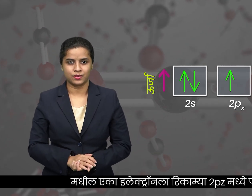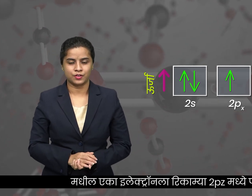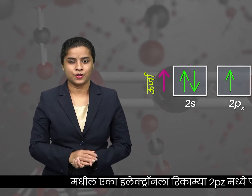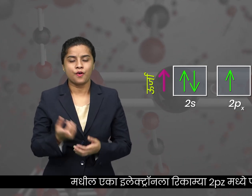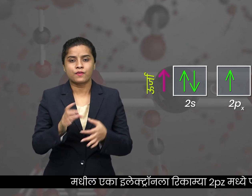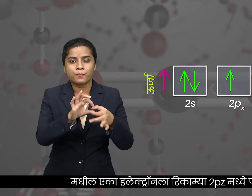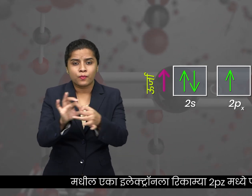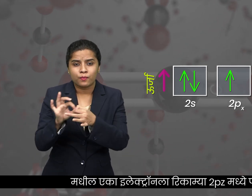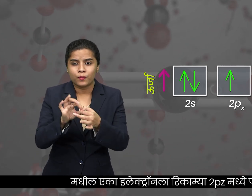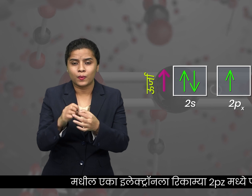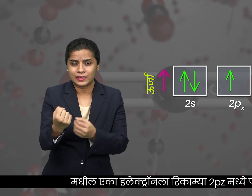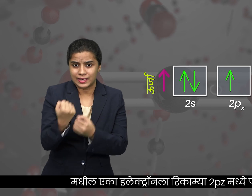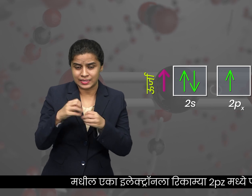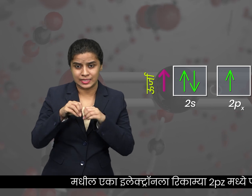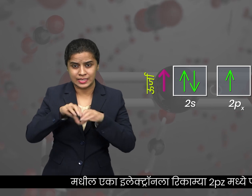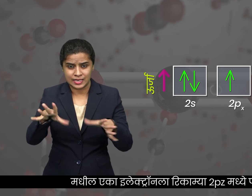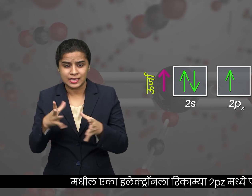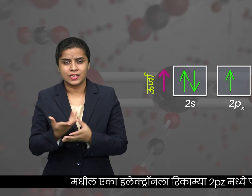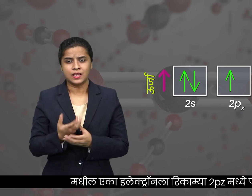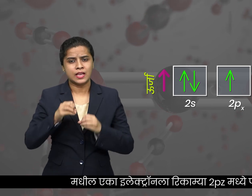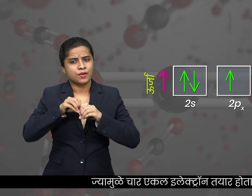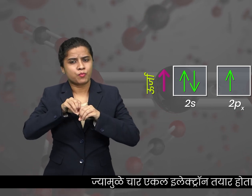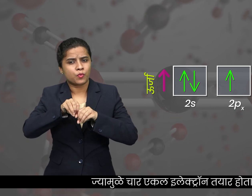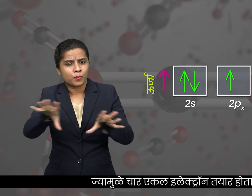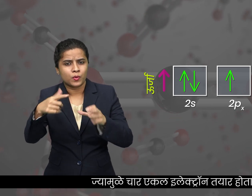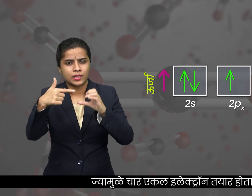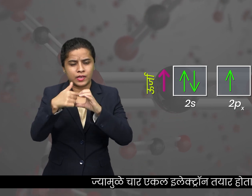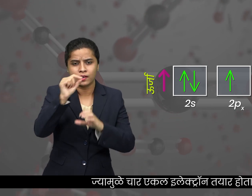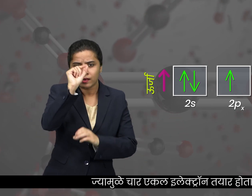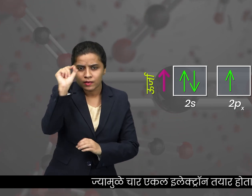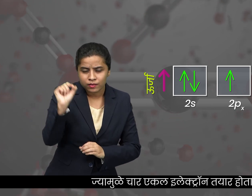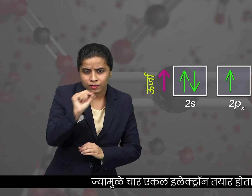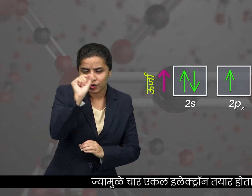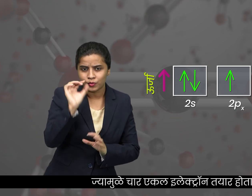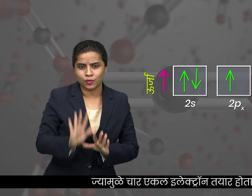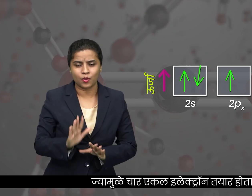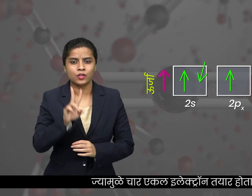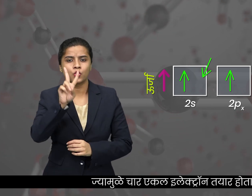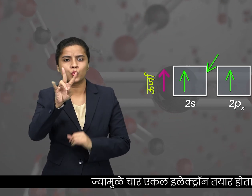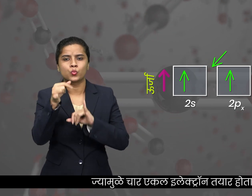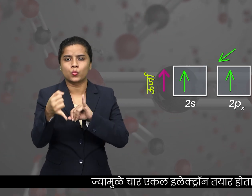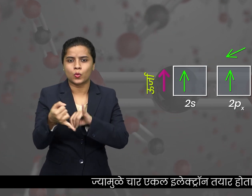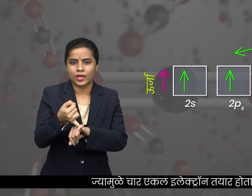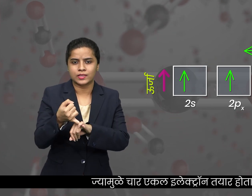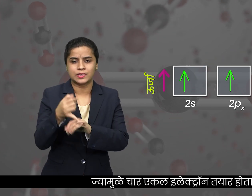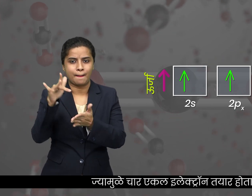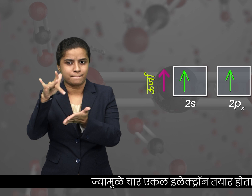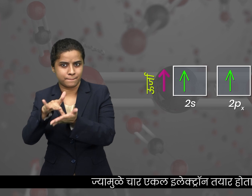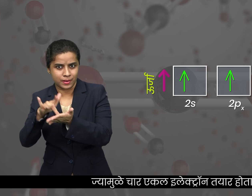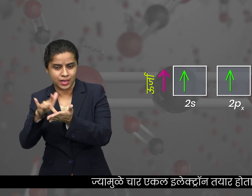एका इलेक्ट्रॉनला रिकाम्या 2pz मध्ये पाठवतो, ज्यामुळे 4 एकल इलेक्ट्रॉन तयार होतात।